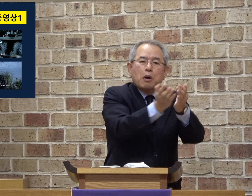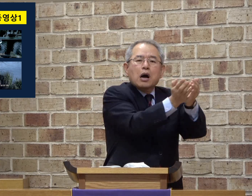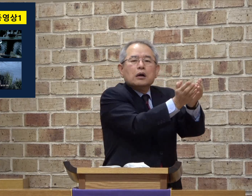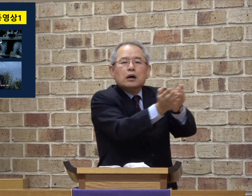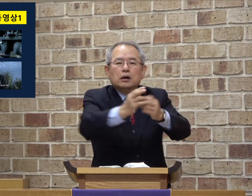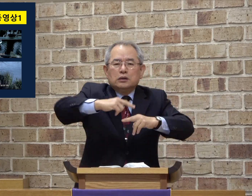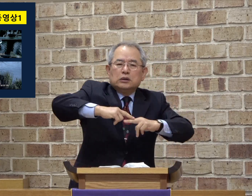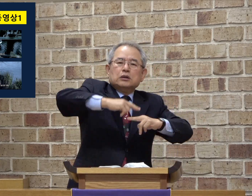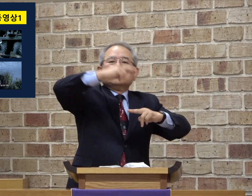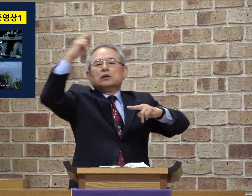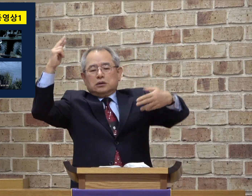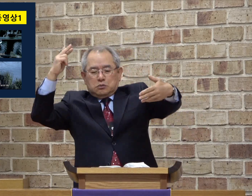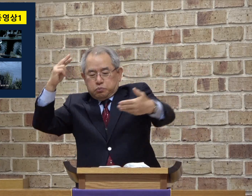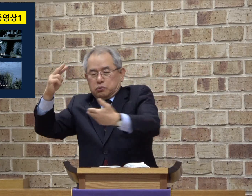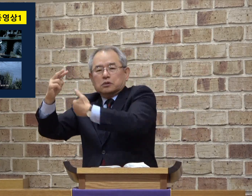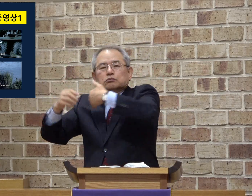기억하실 것 같습니다.